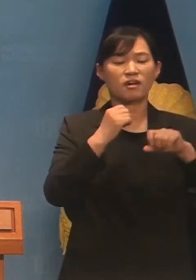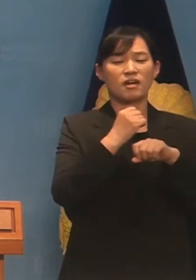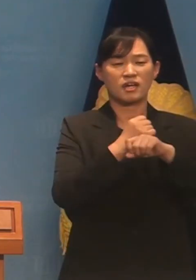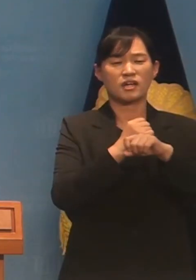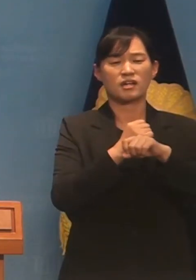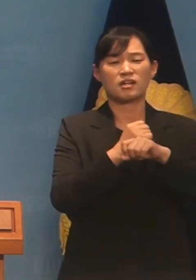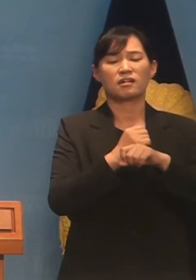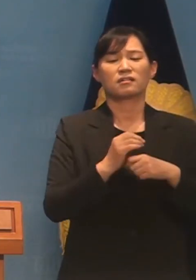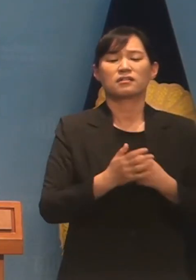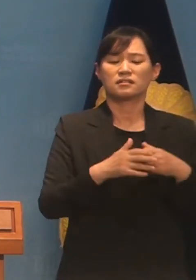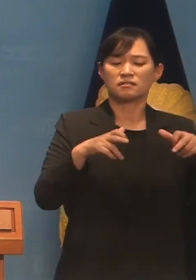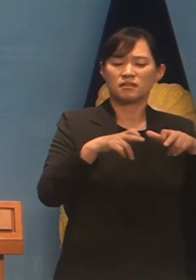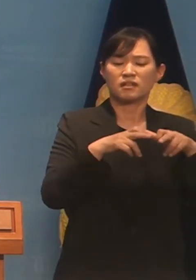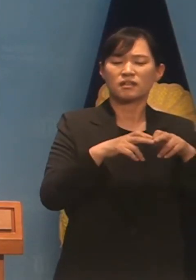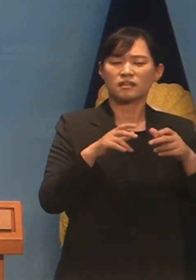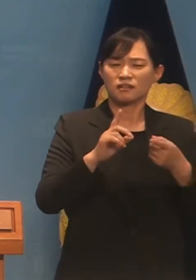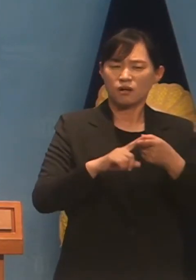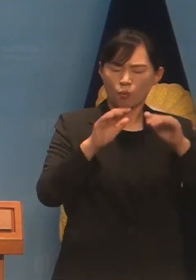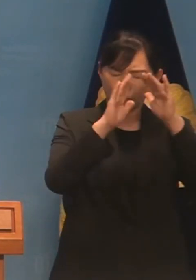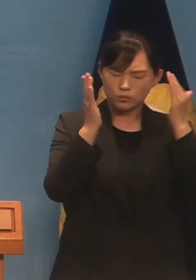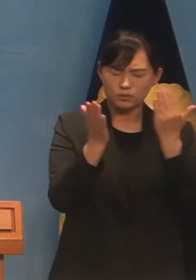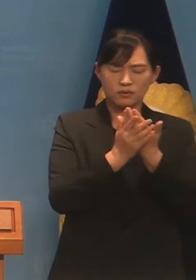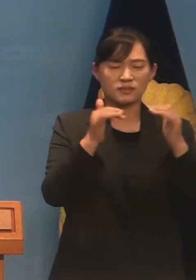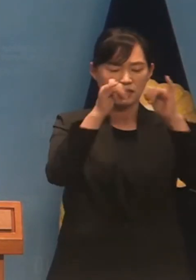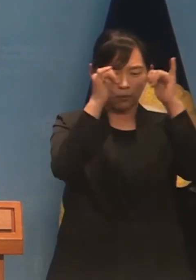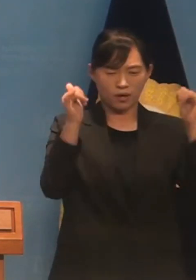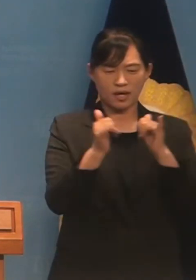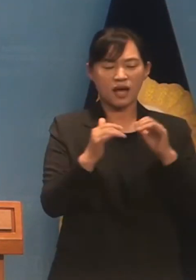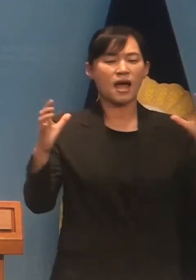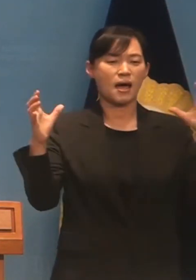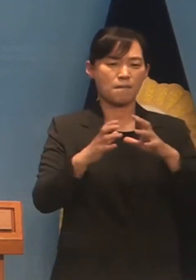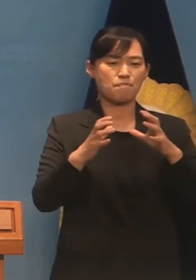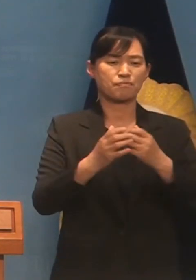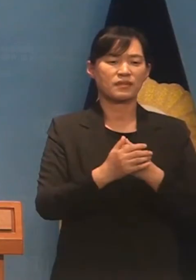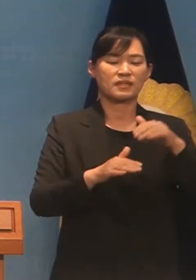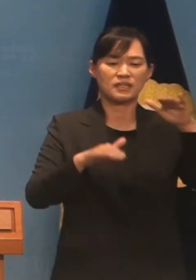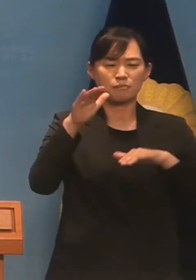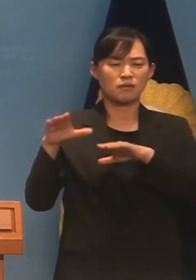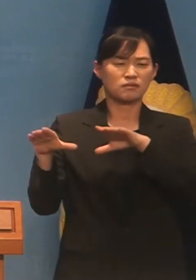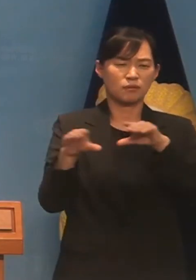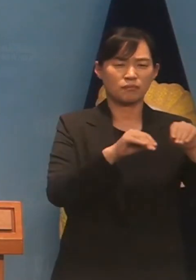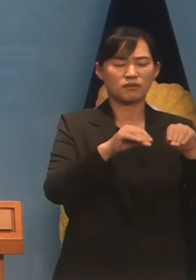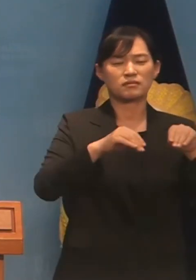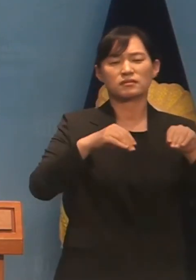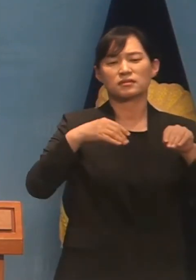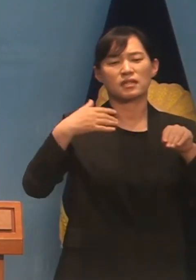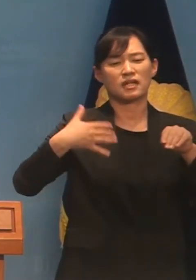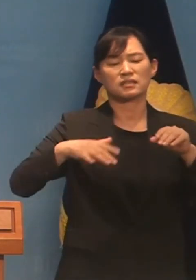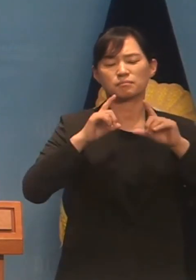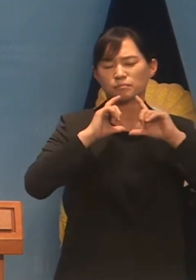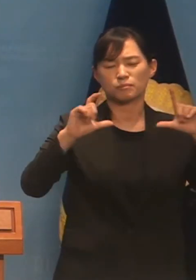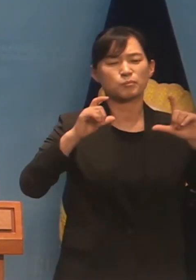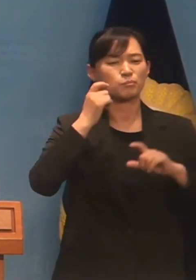했던 장애인에 대한 온전한 사회 통합과 차별 철폐도 선언되지 않았습니다.